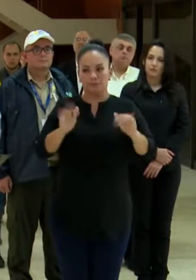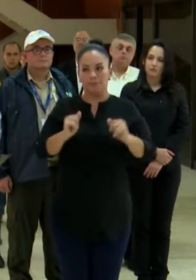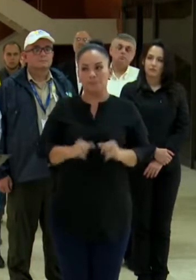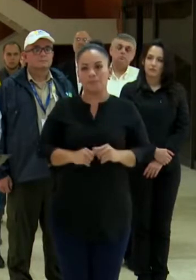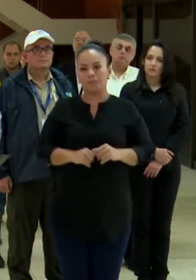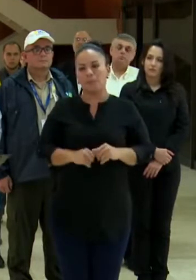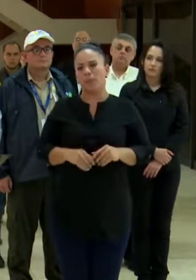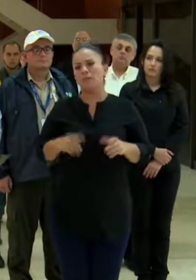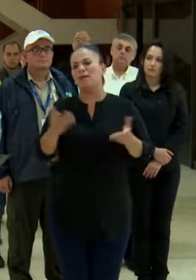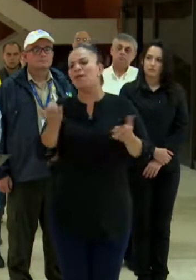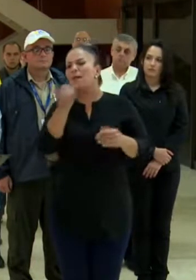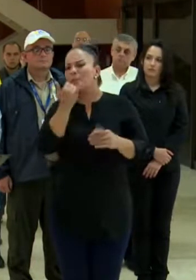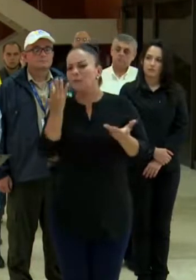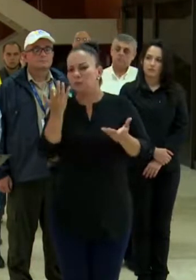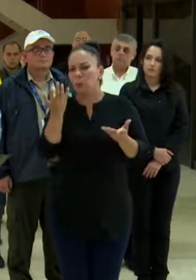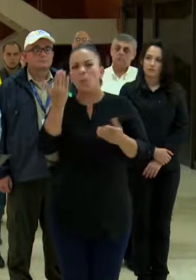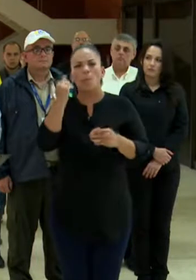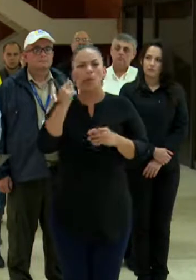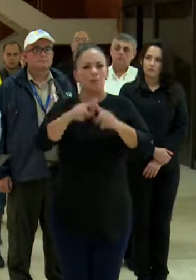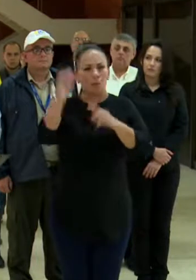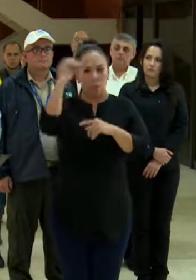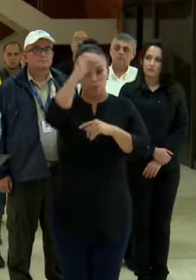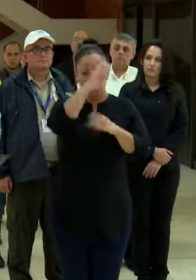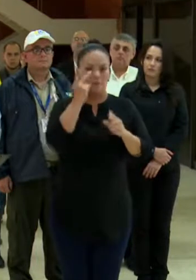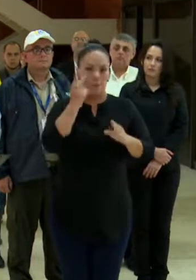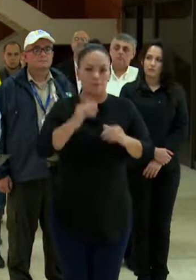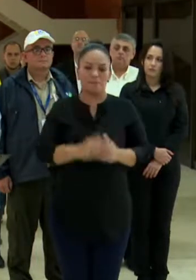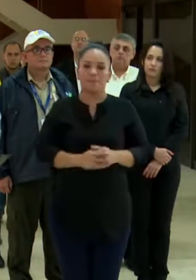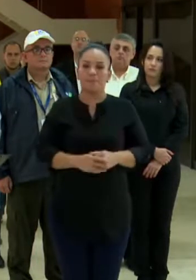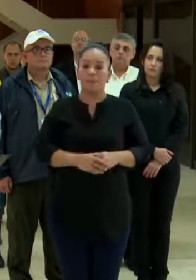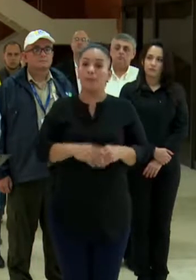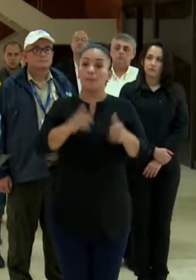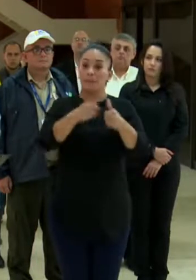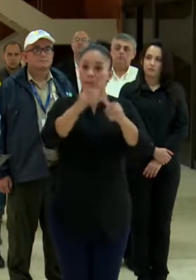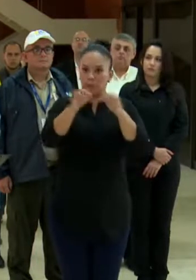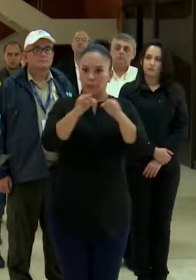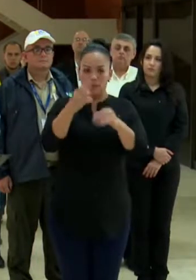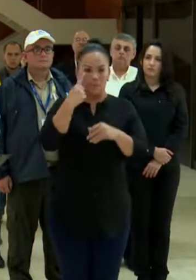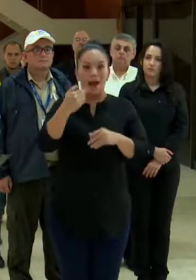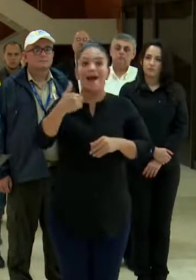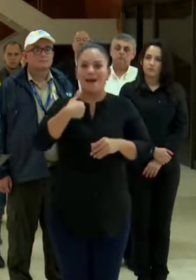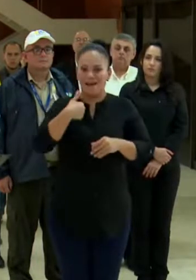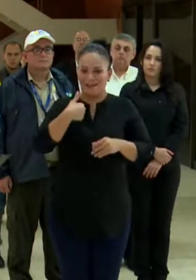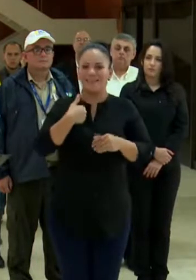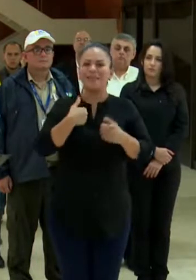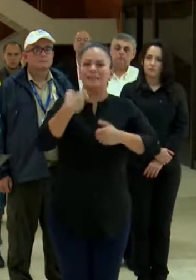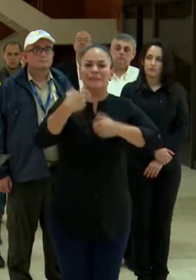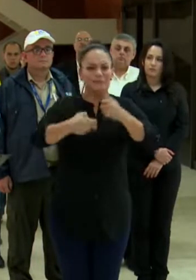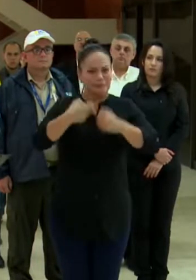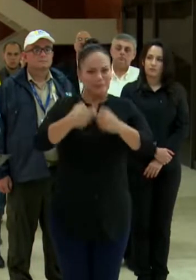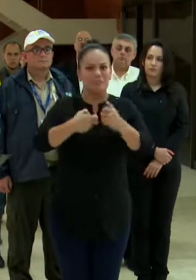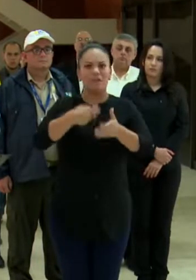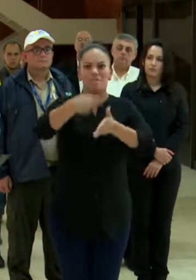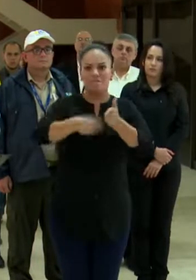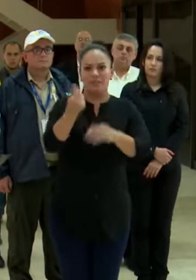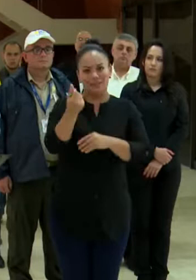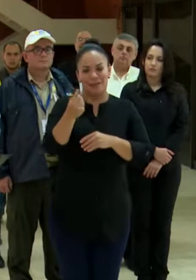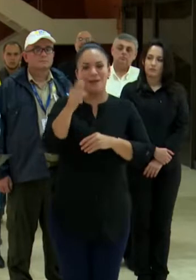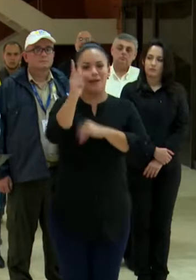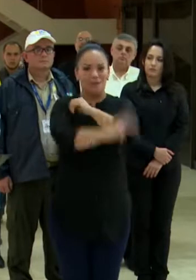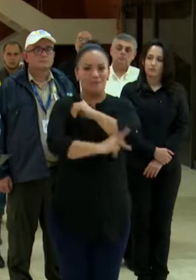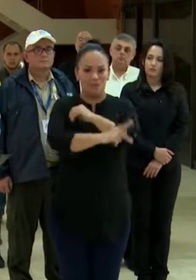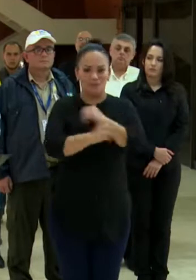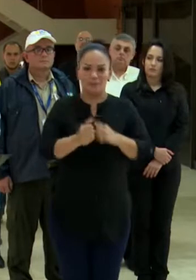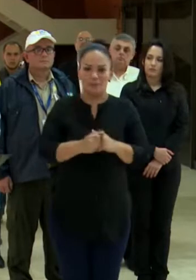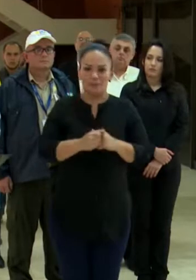diferencia de opiniones? Una, existe una crisis fiscal en este país que tiene